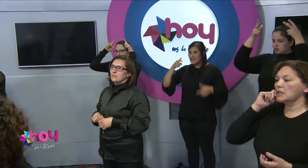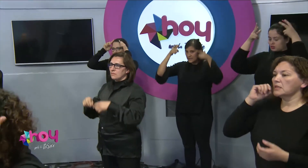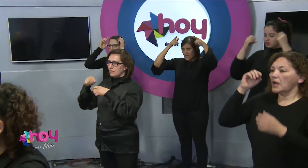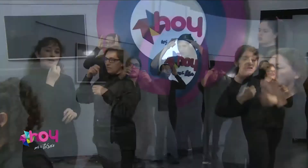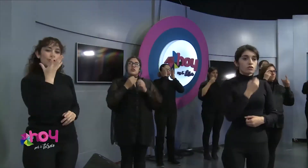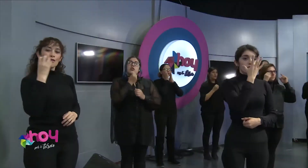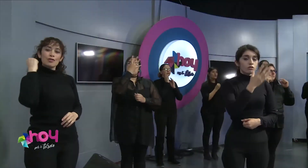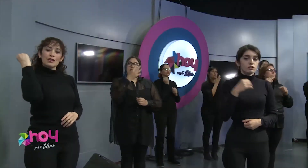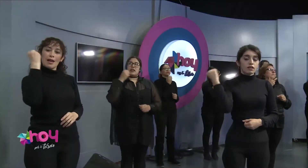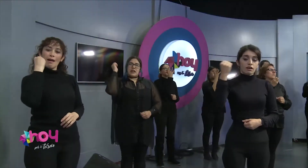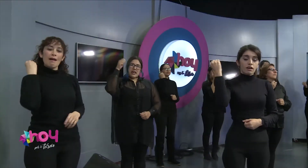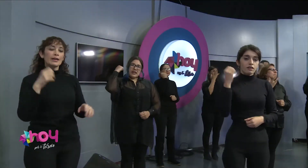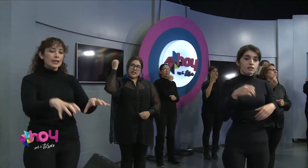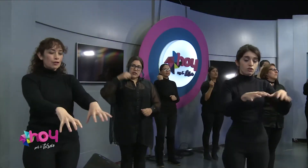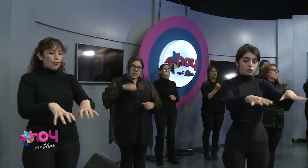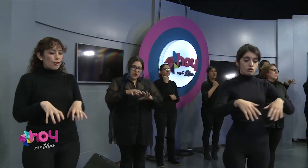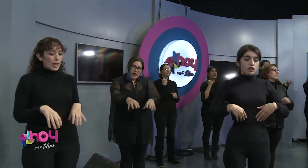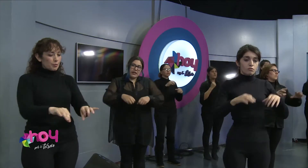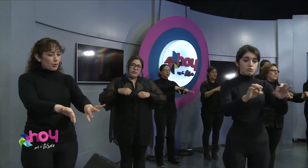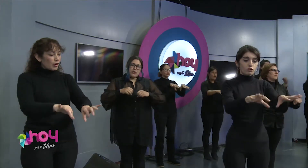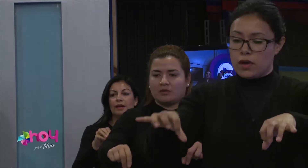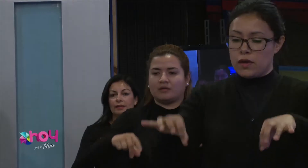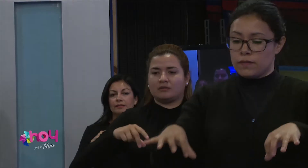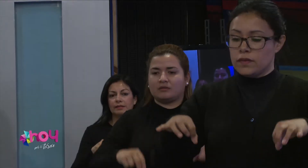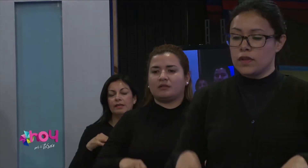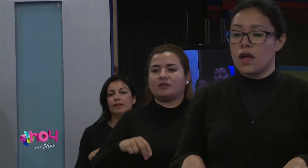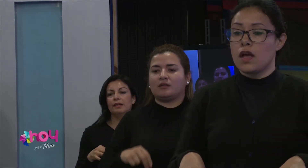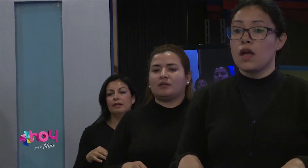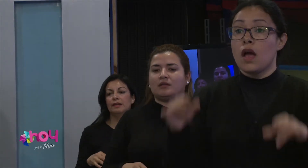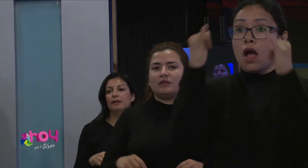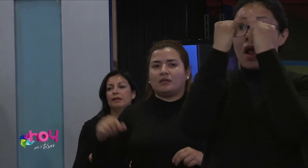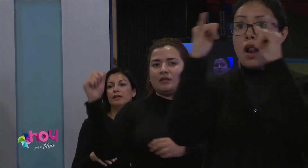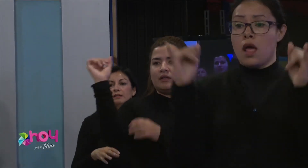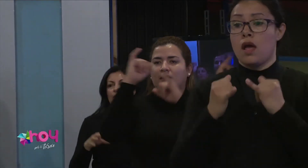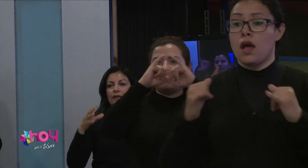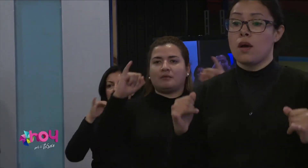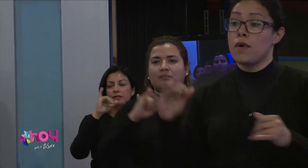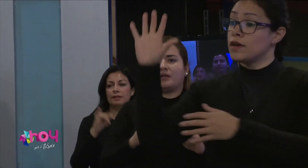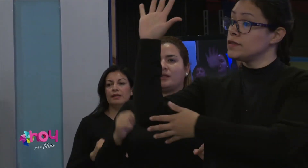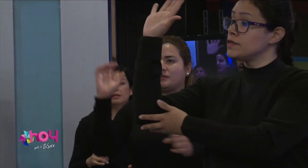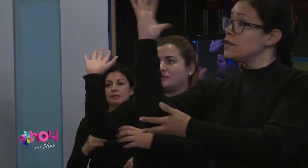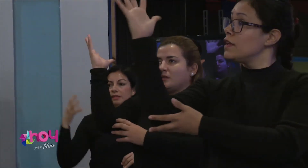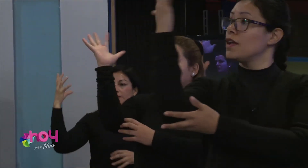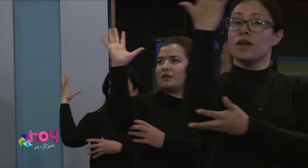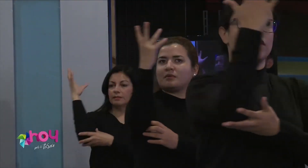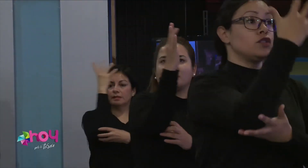Santa Rosa, agrícola y pujante, la paz del quebracho y